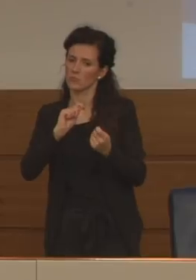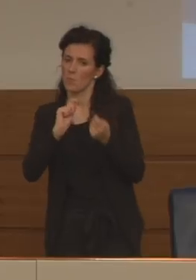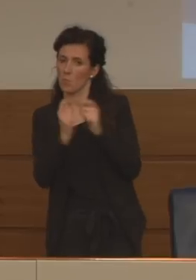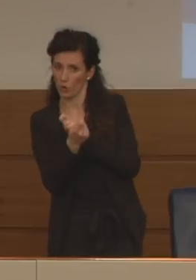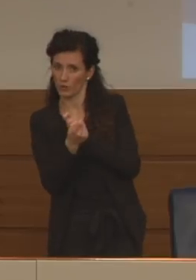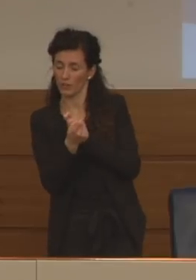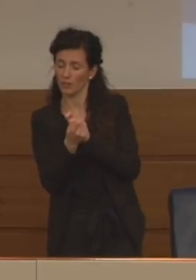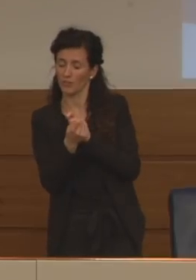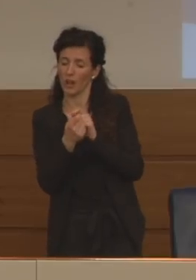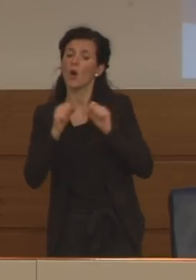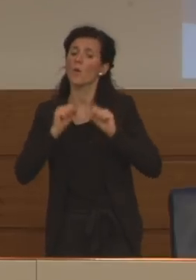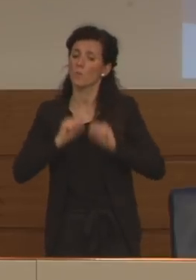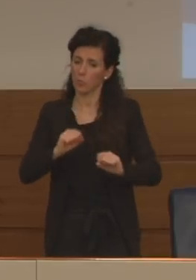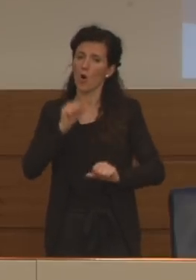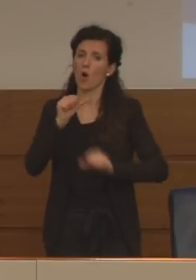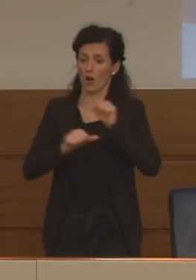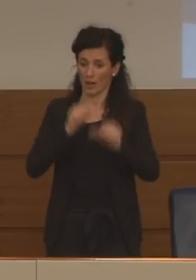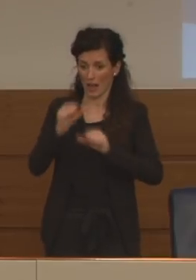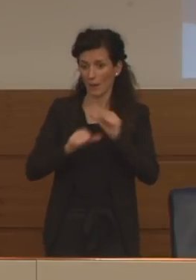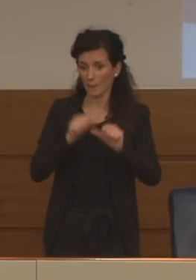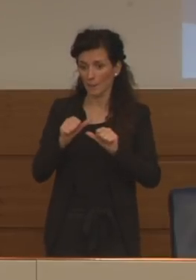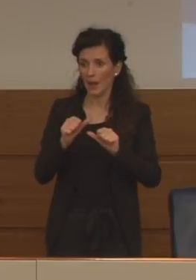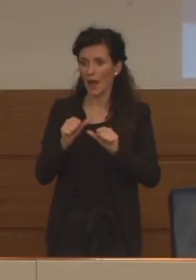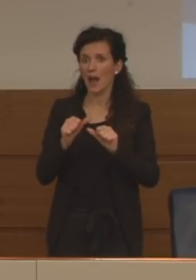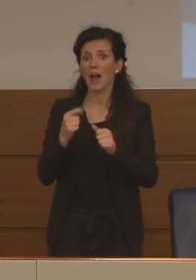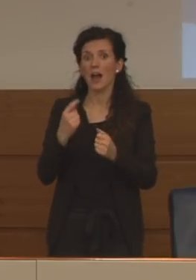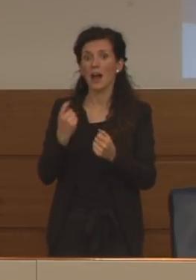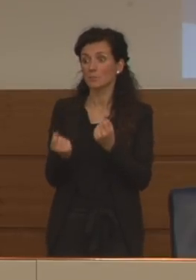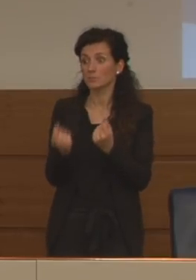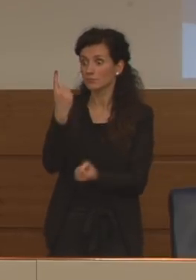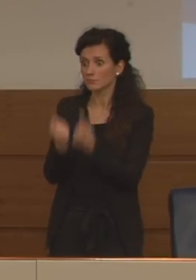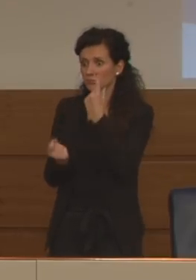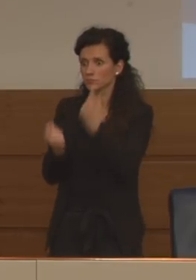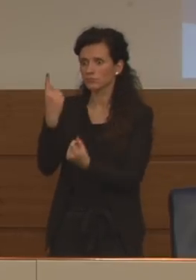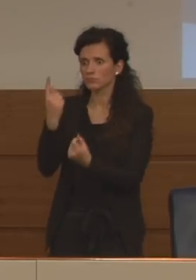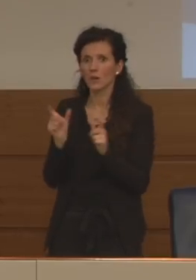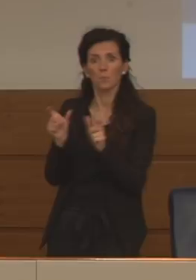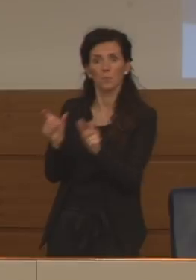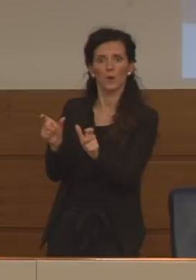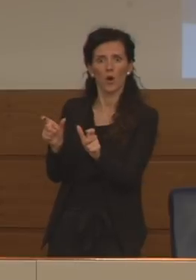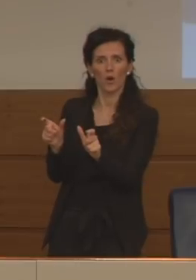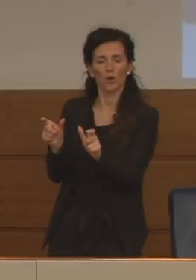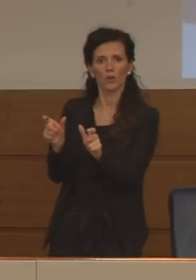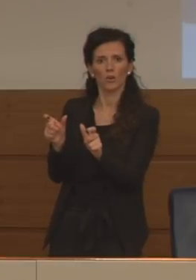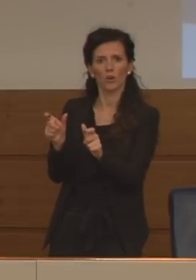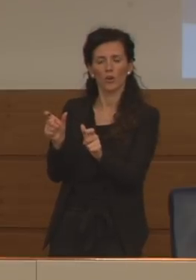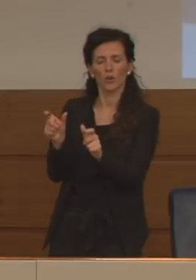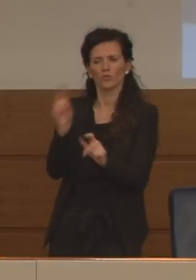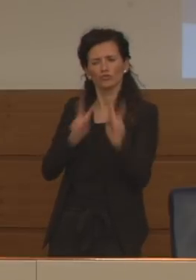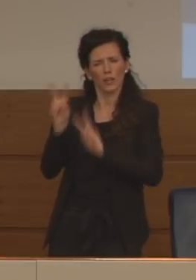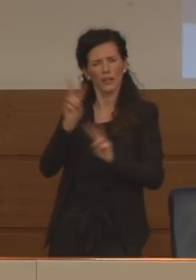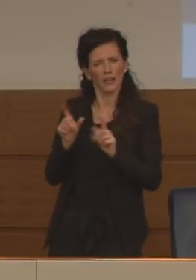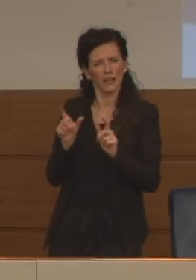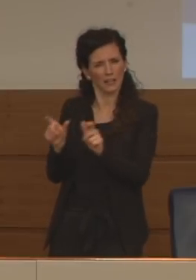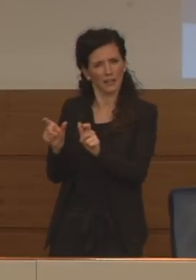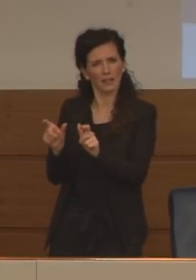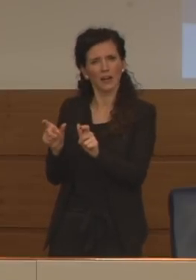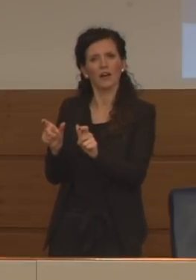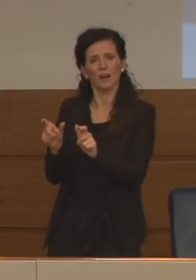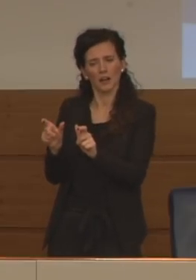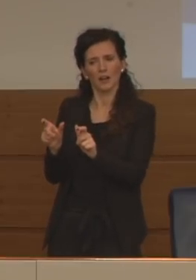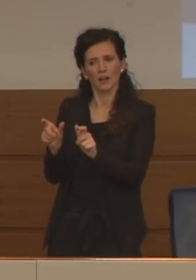di casi possa essere limitato e limitato nell'acqua nella dimensione